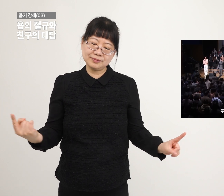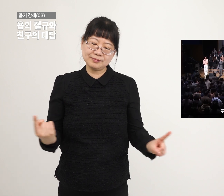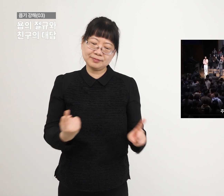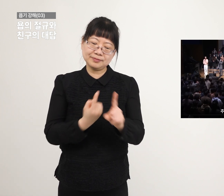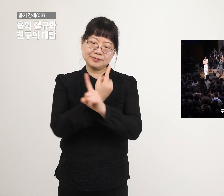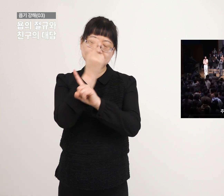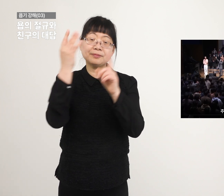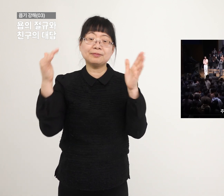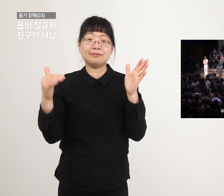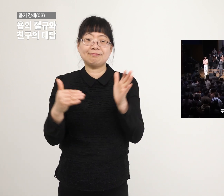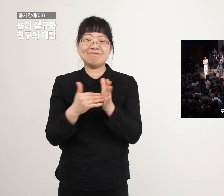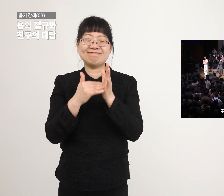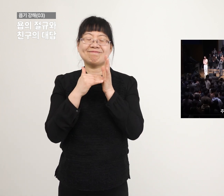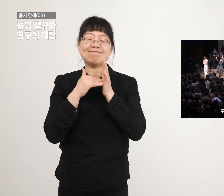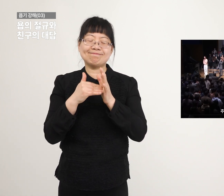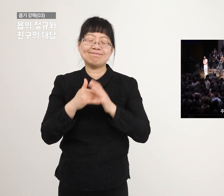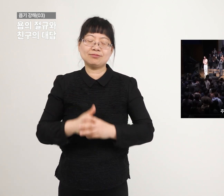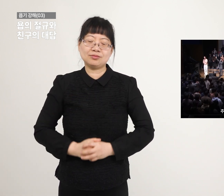바꾸셨네.